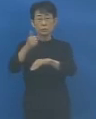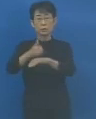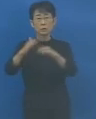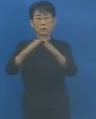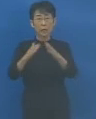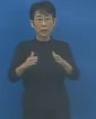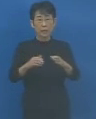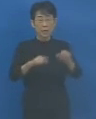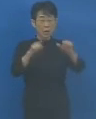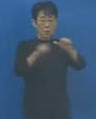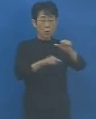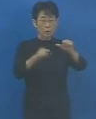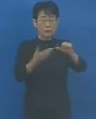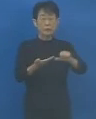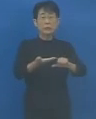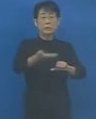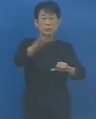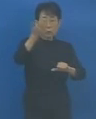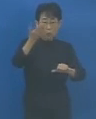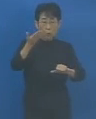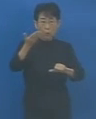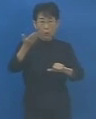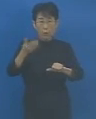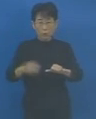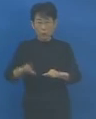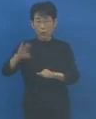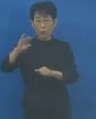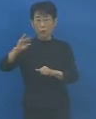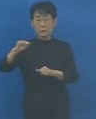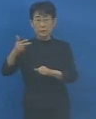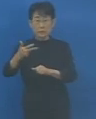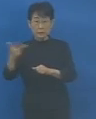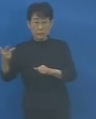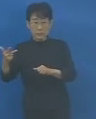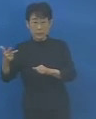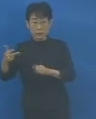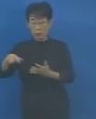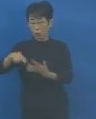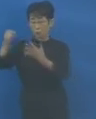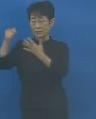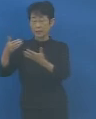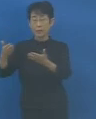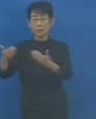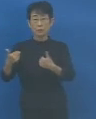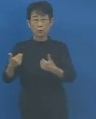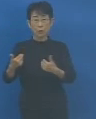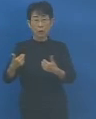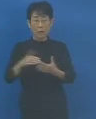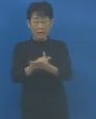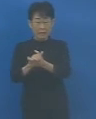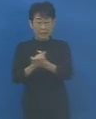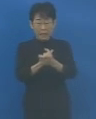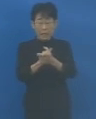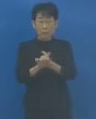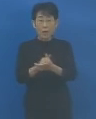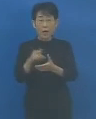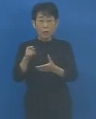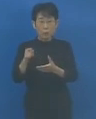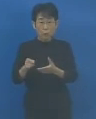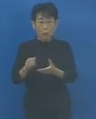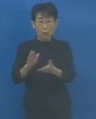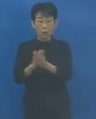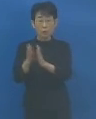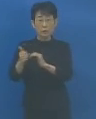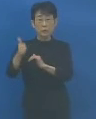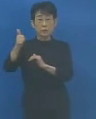の、知事の推薦が必要になるんですけども、立候補に対してもうすでに、仲間の知事が環境づくりをしているということであったん